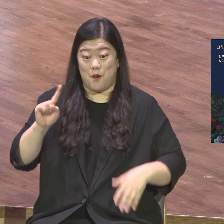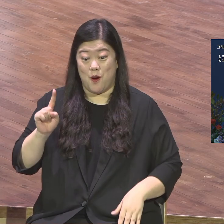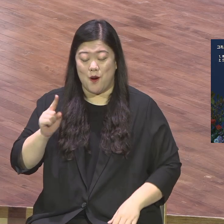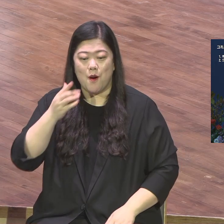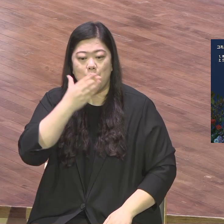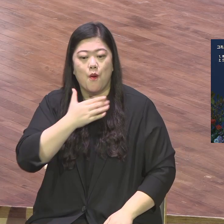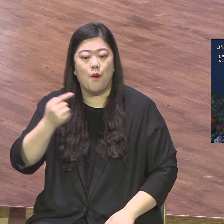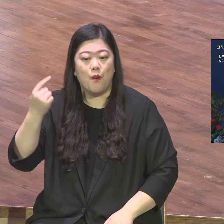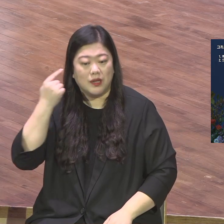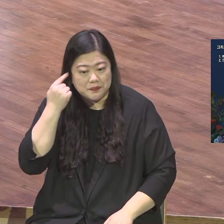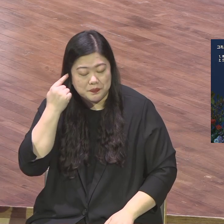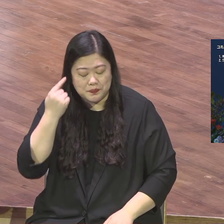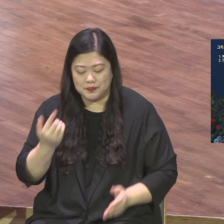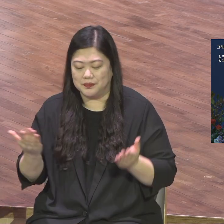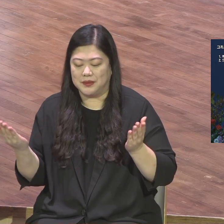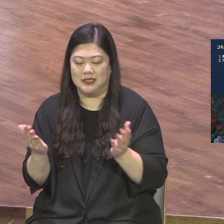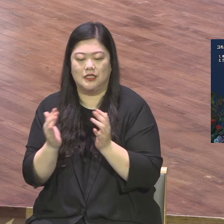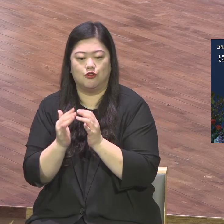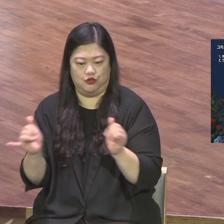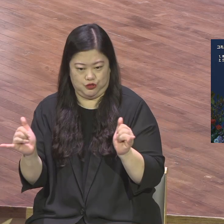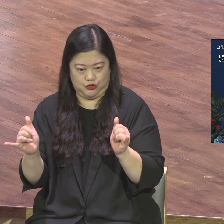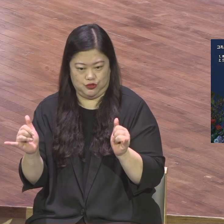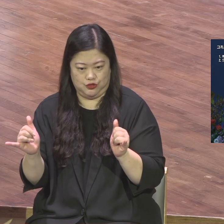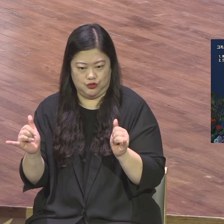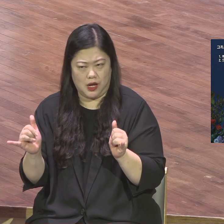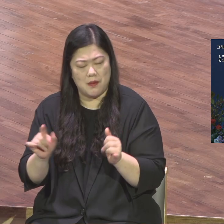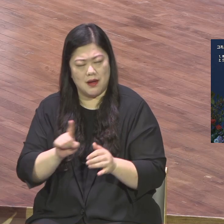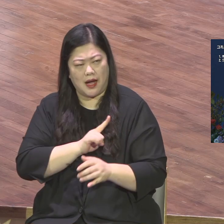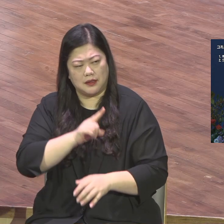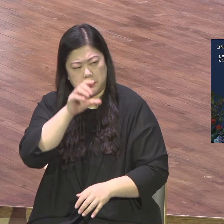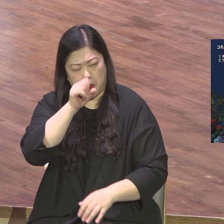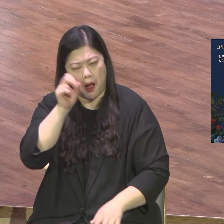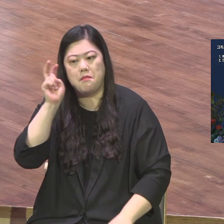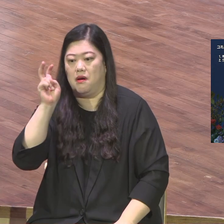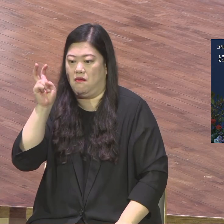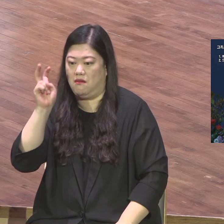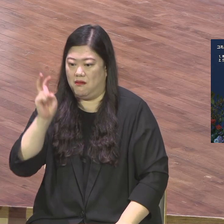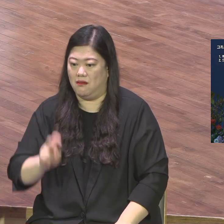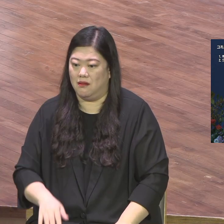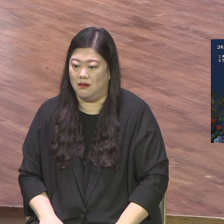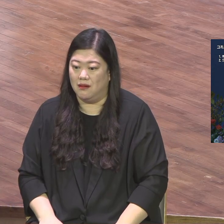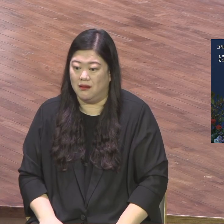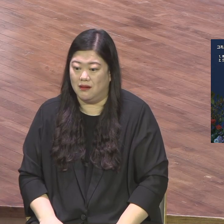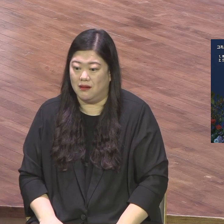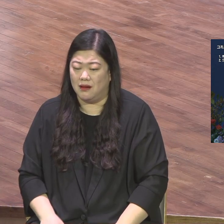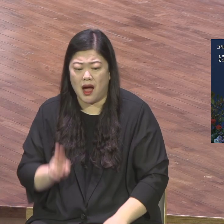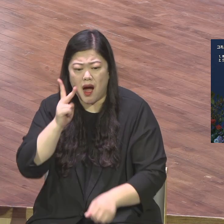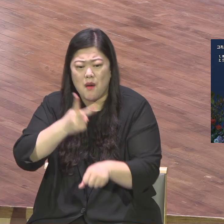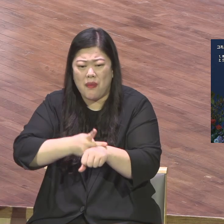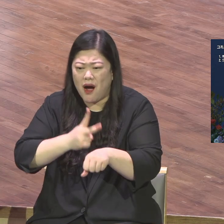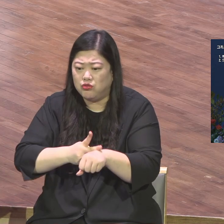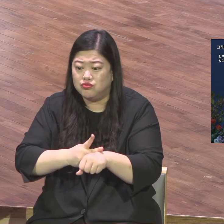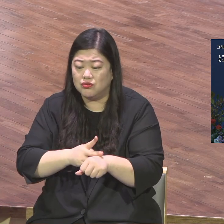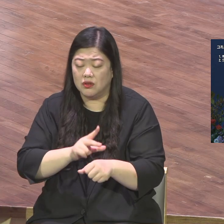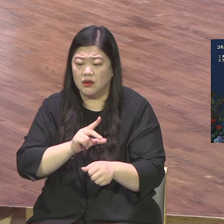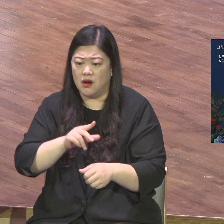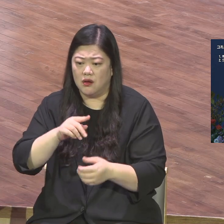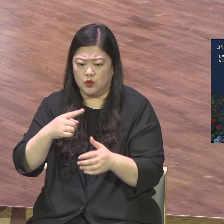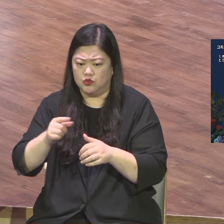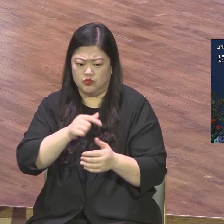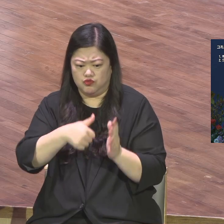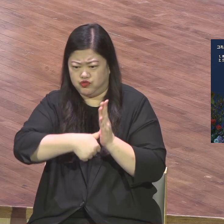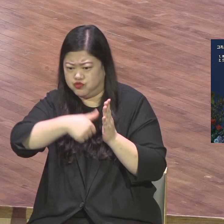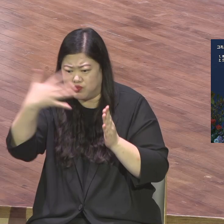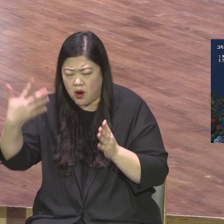것이다. 저도 그렇습니다. 아마 바울이 최고 많은 뭐 타이틀이 많잖아요. 많은데